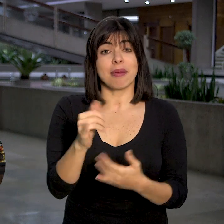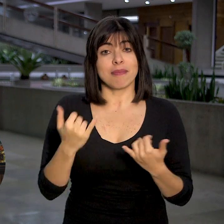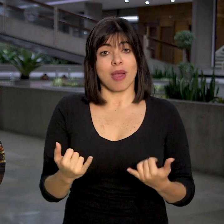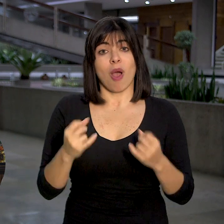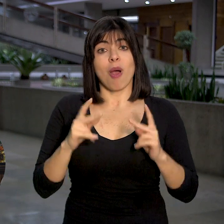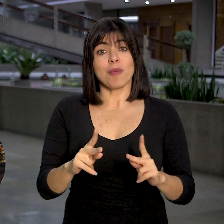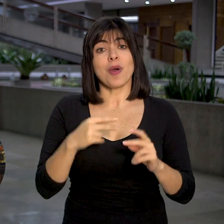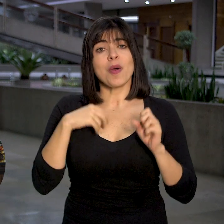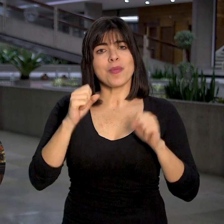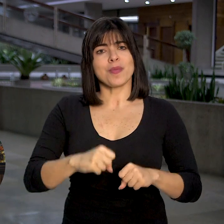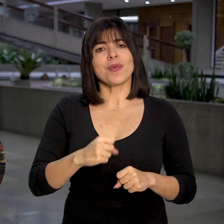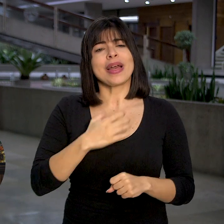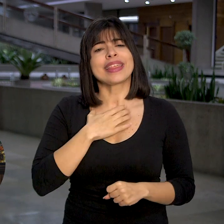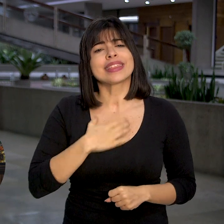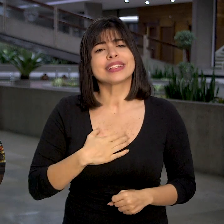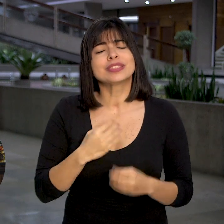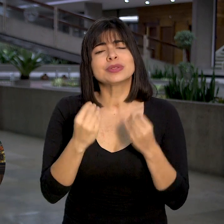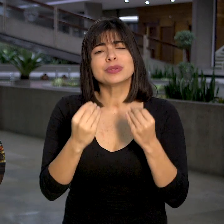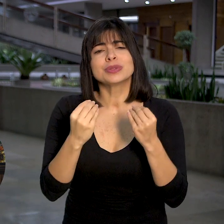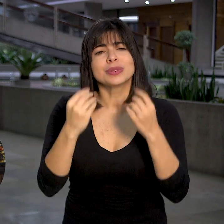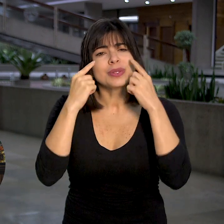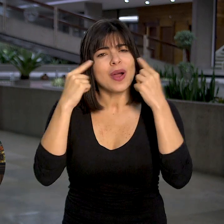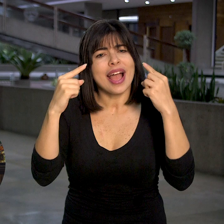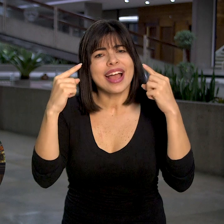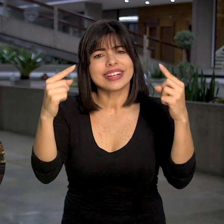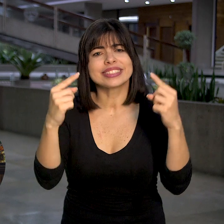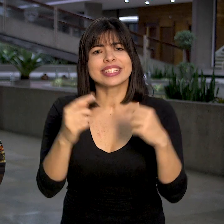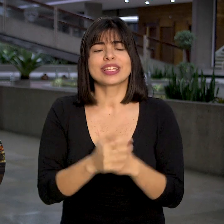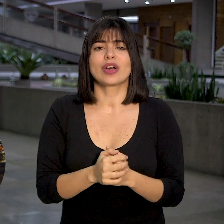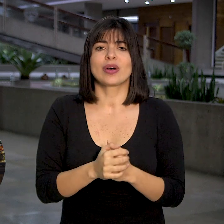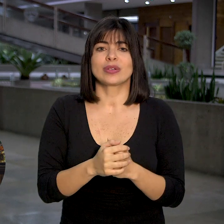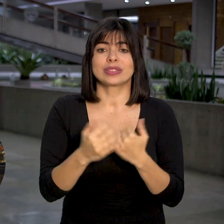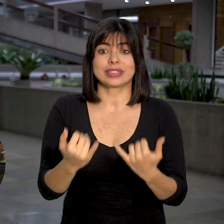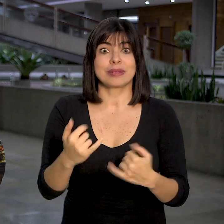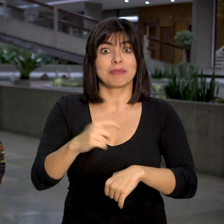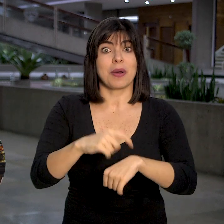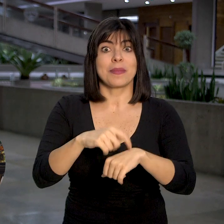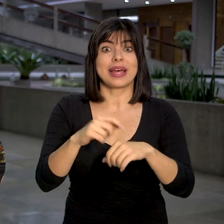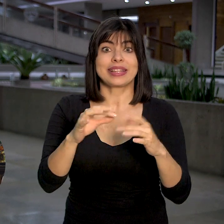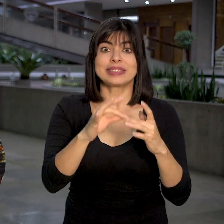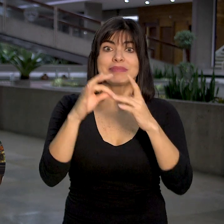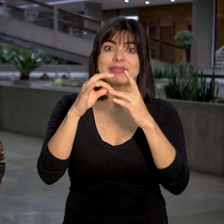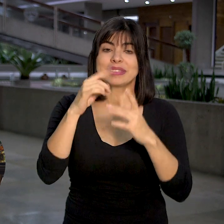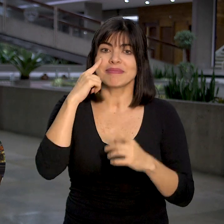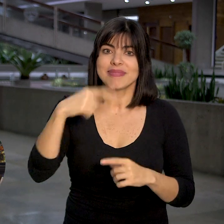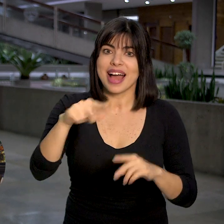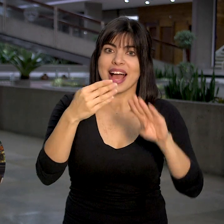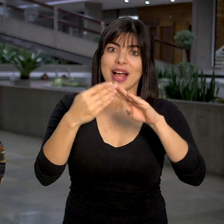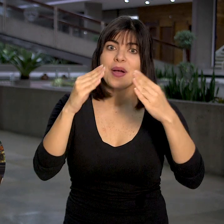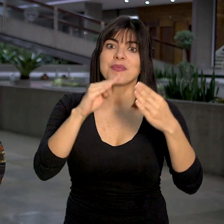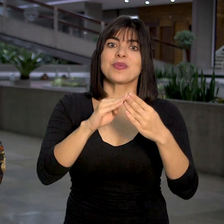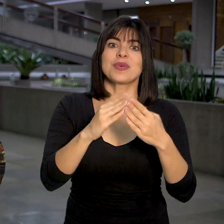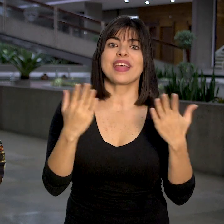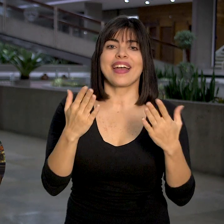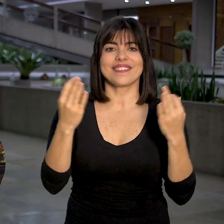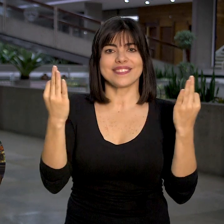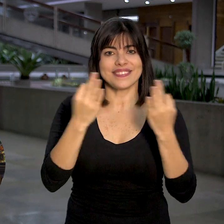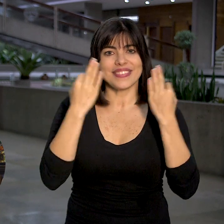desearles mucho éxito en una ocasión especial para la comunidad, que es el Festival